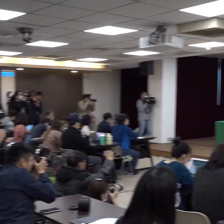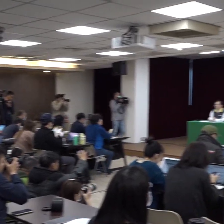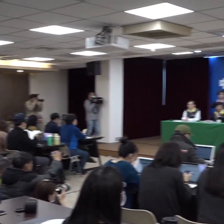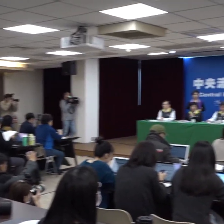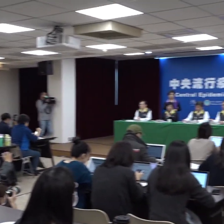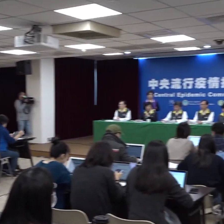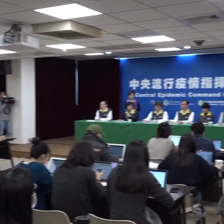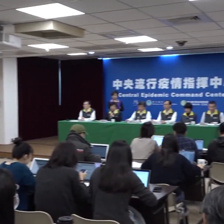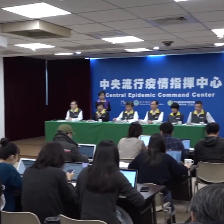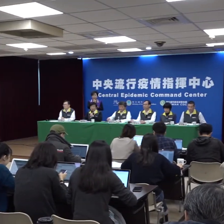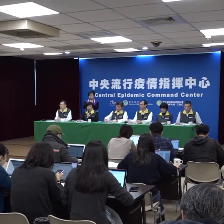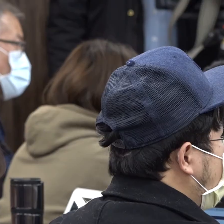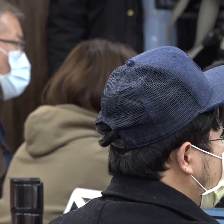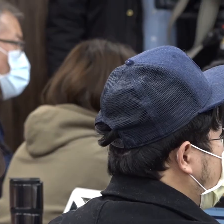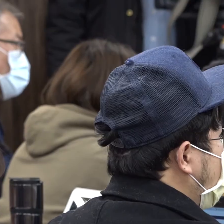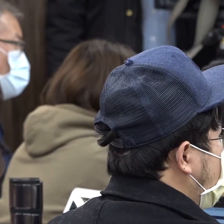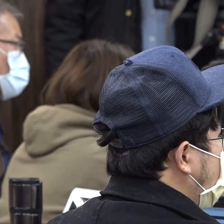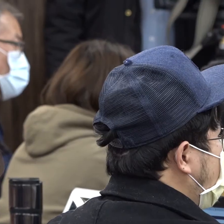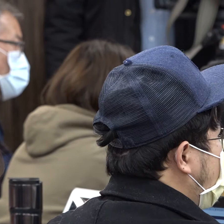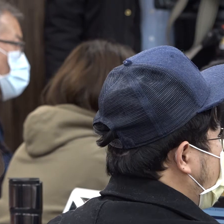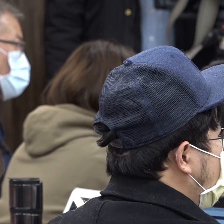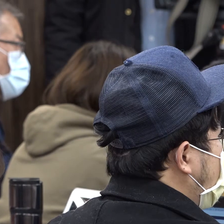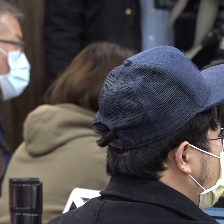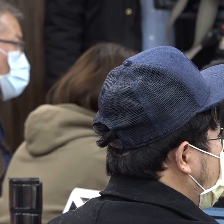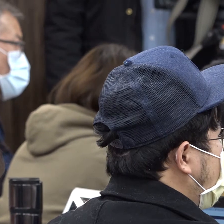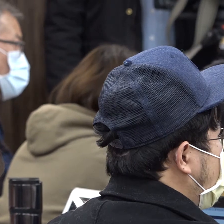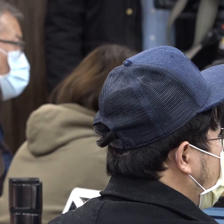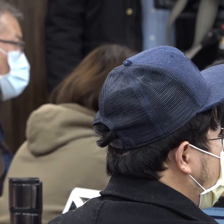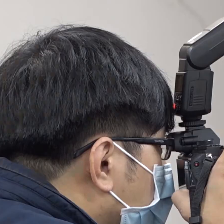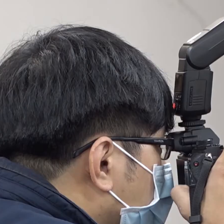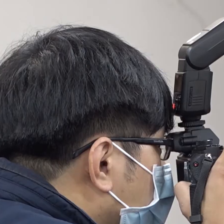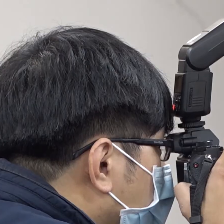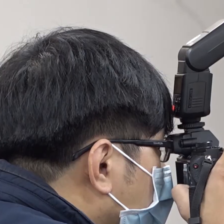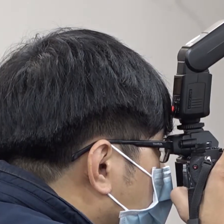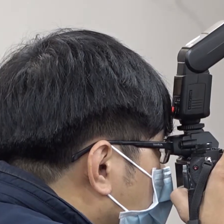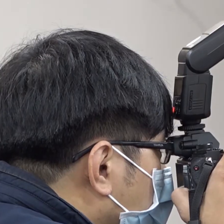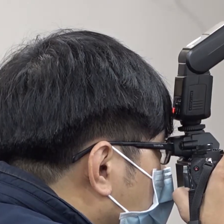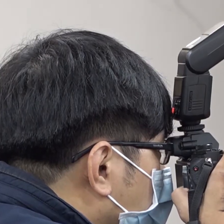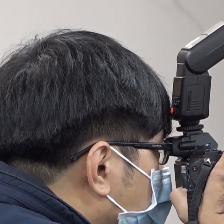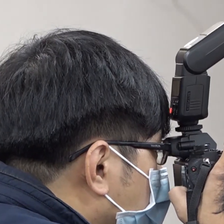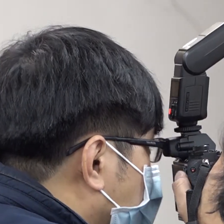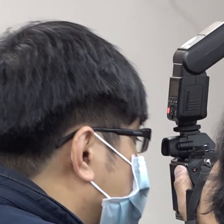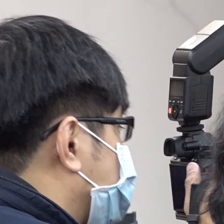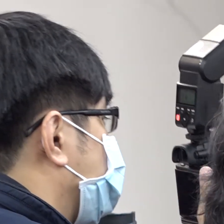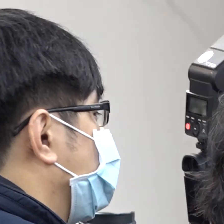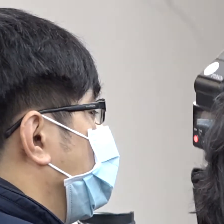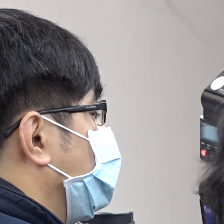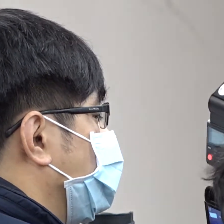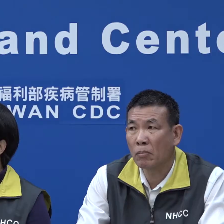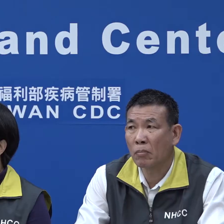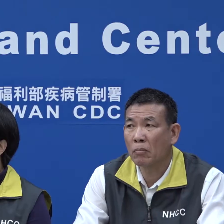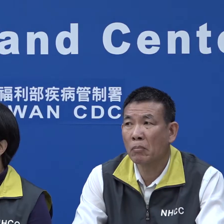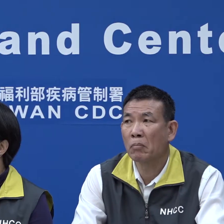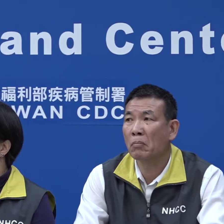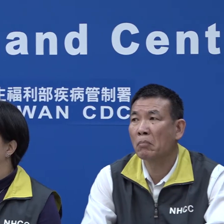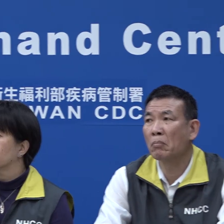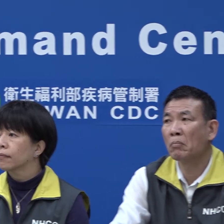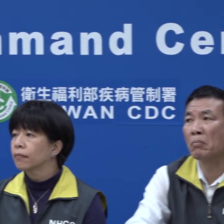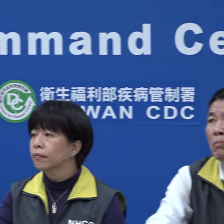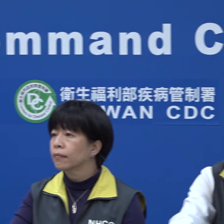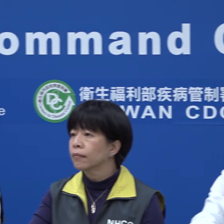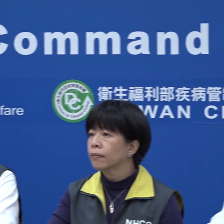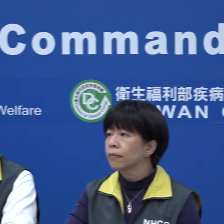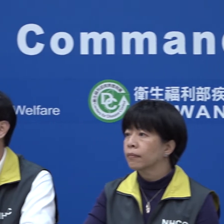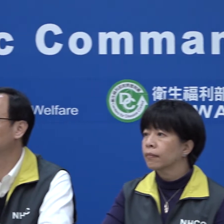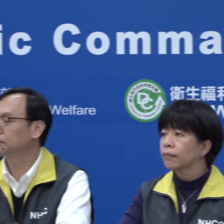示，各单位目前共侦办178件假讯息案件，已移送79件112人，提醒民众要学